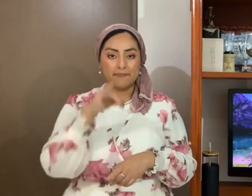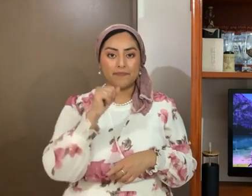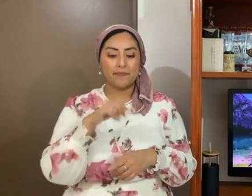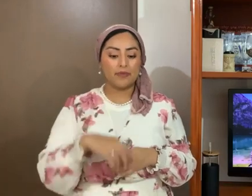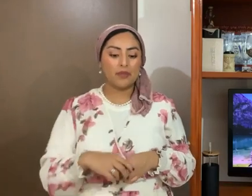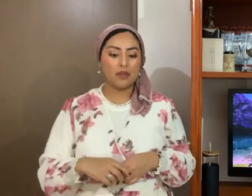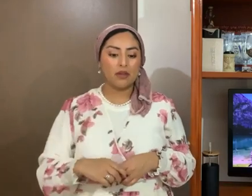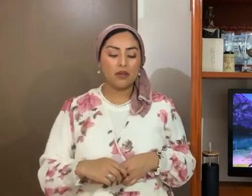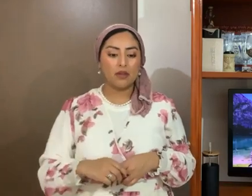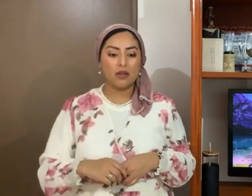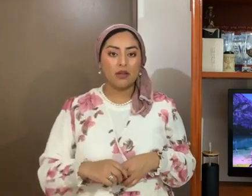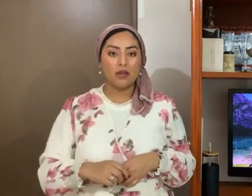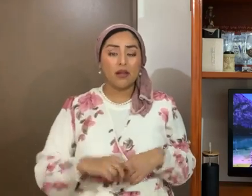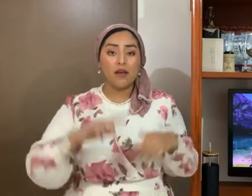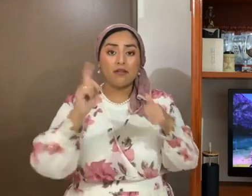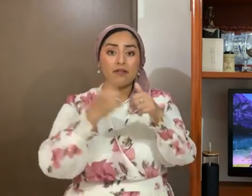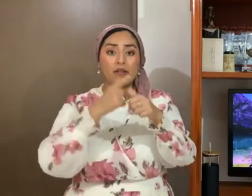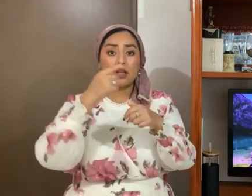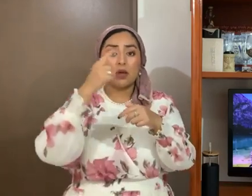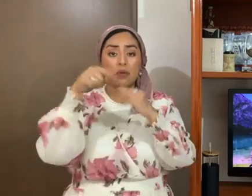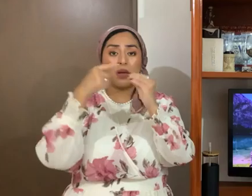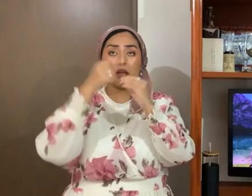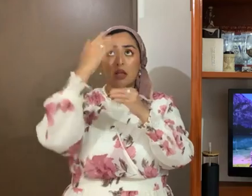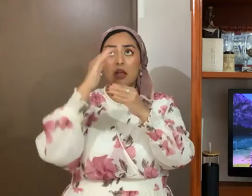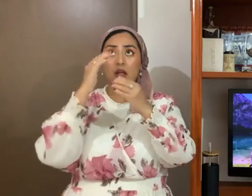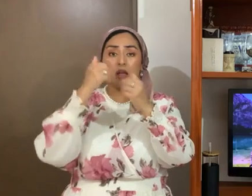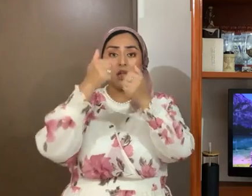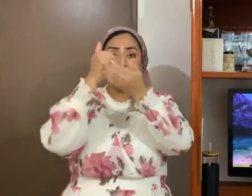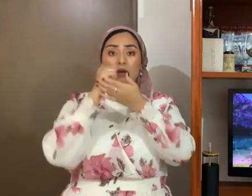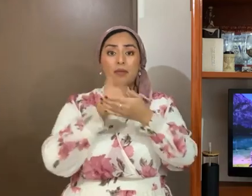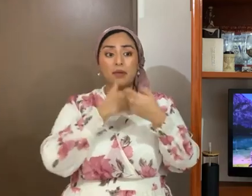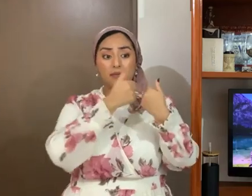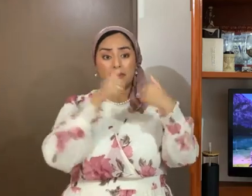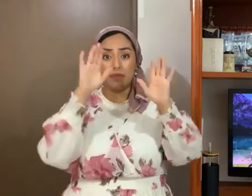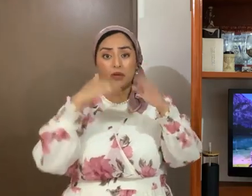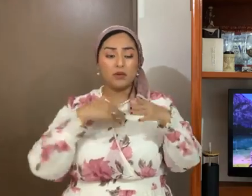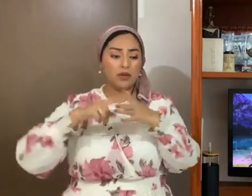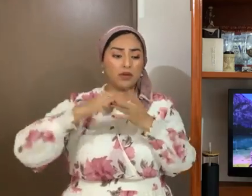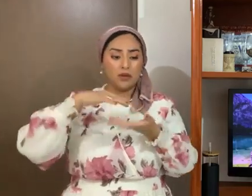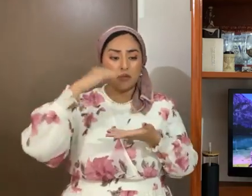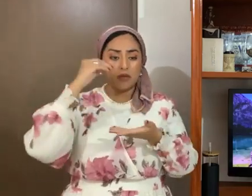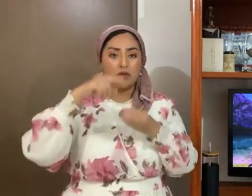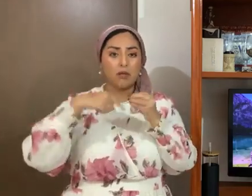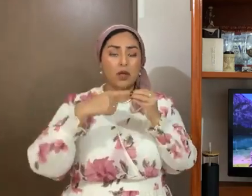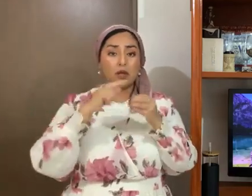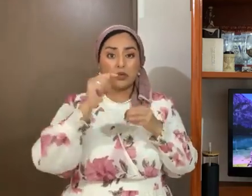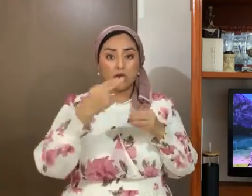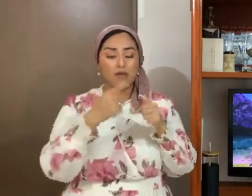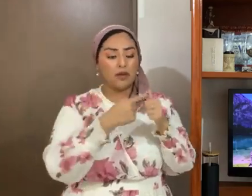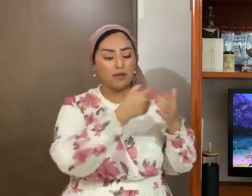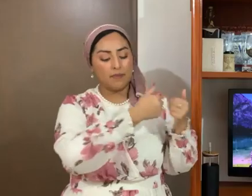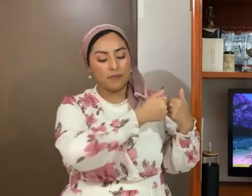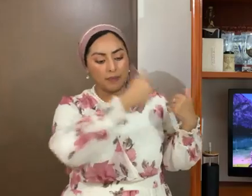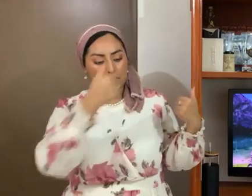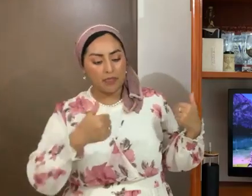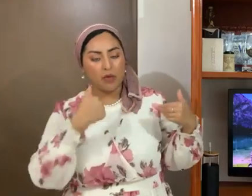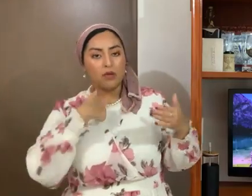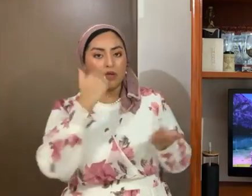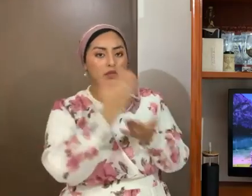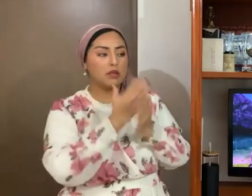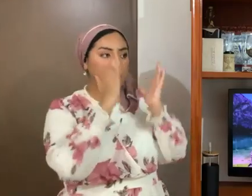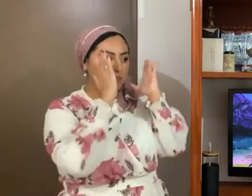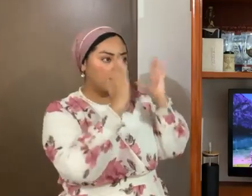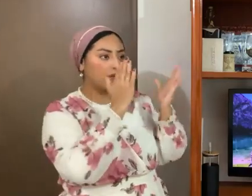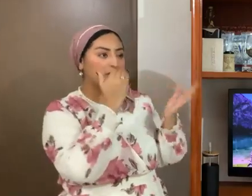¿sí? No. Primero el Eterno cuando nos aparta, cuando vamos empezando a escuchar Torah, nos aparta y entonces dejamos de poner atención a